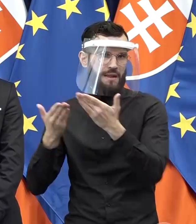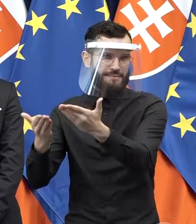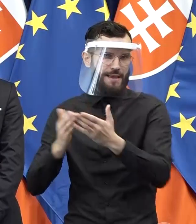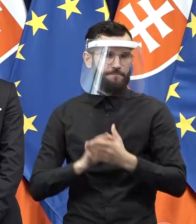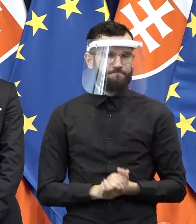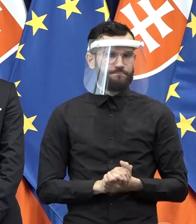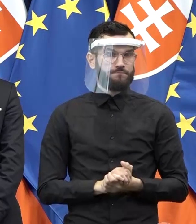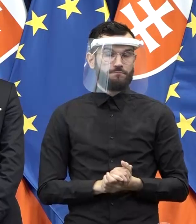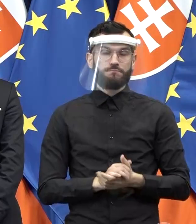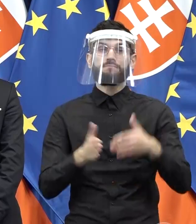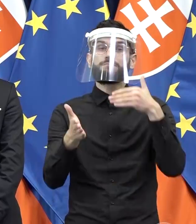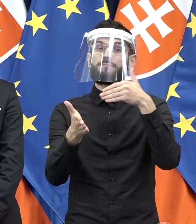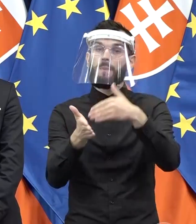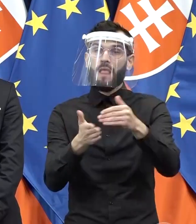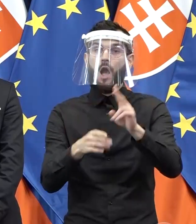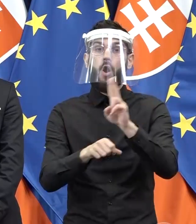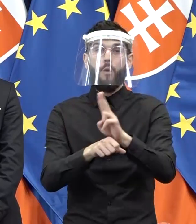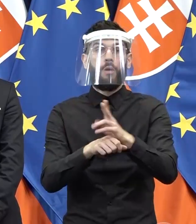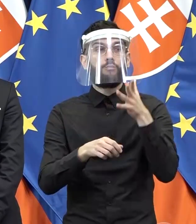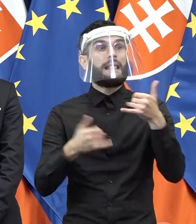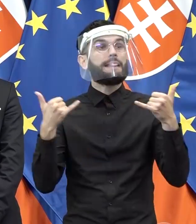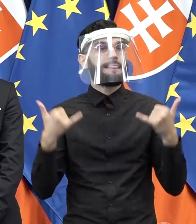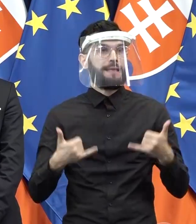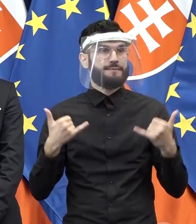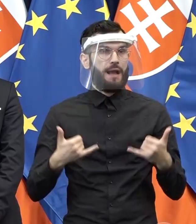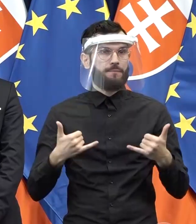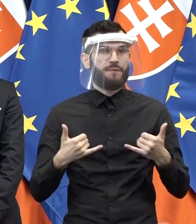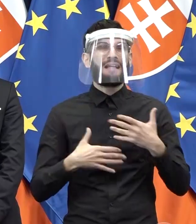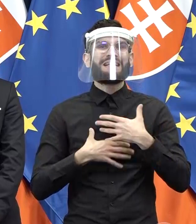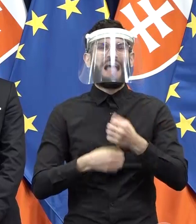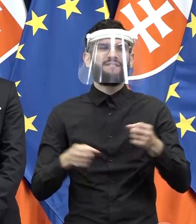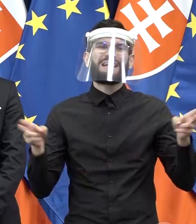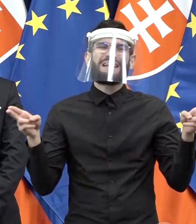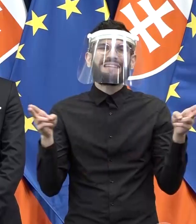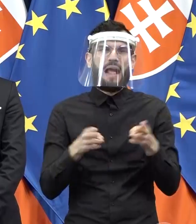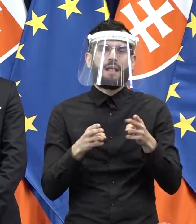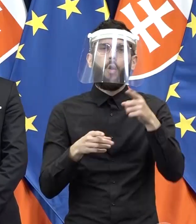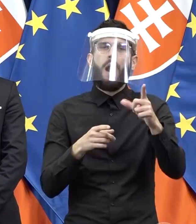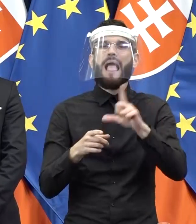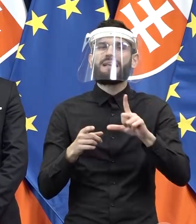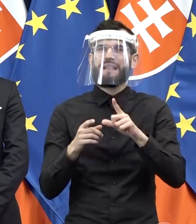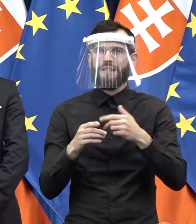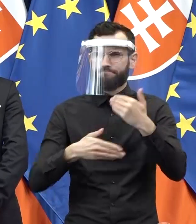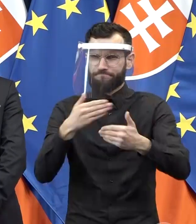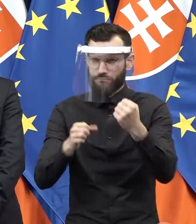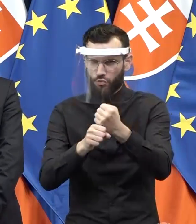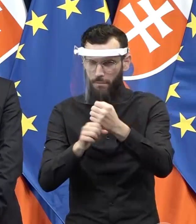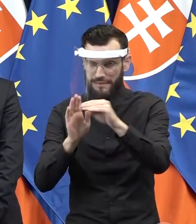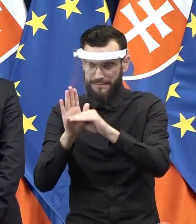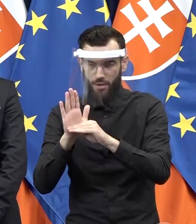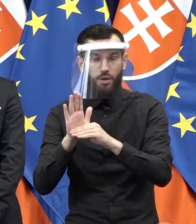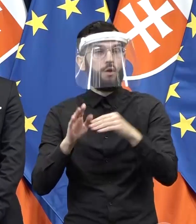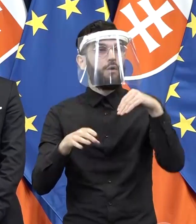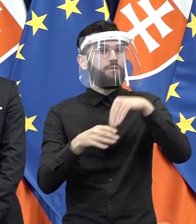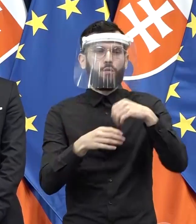Ďalšie opatrenie príde dnes už ako návrh na skrátené legislatívne konanie. A to opatrenie je vlastne z